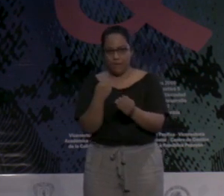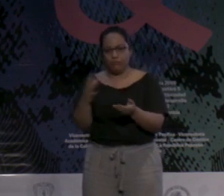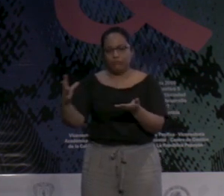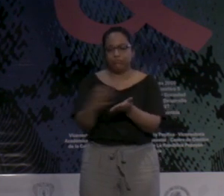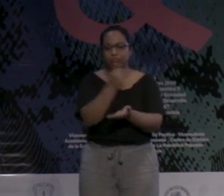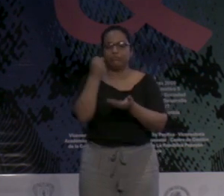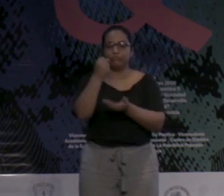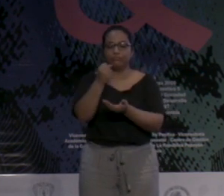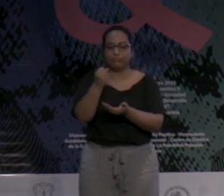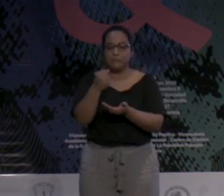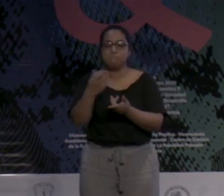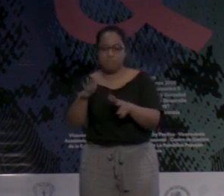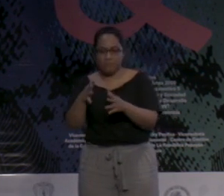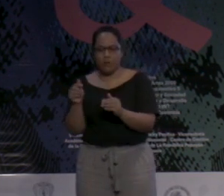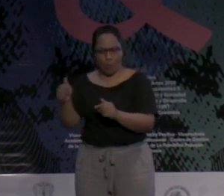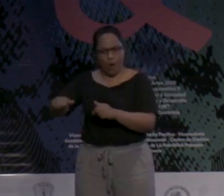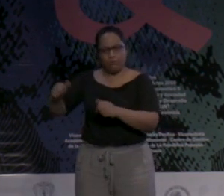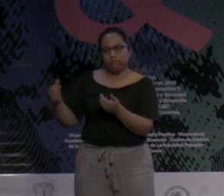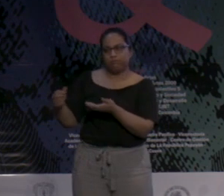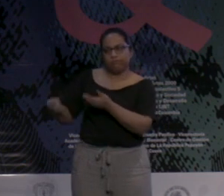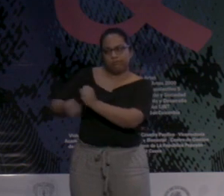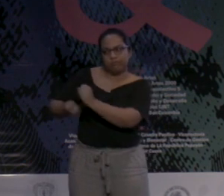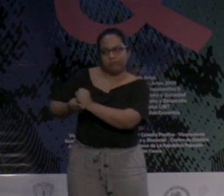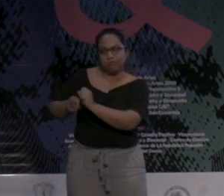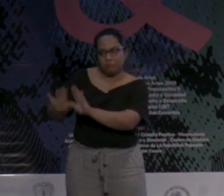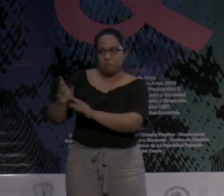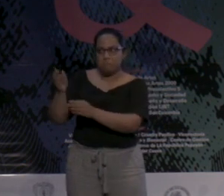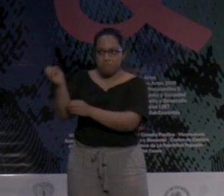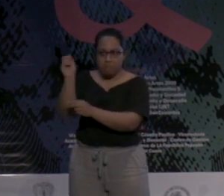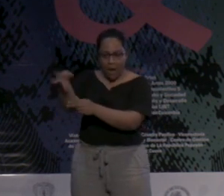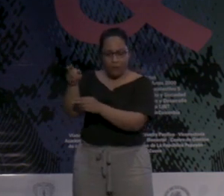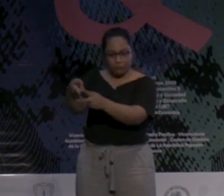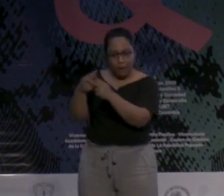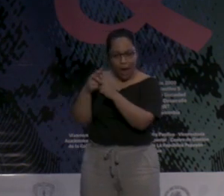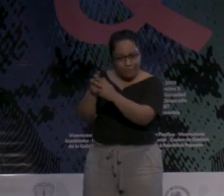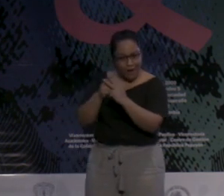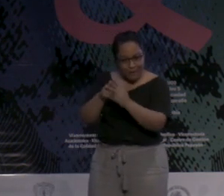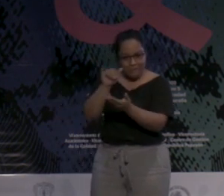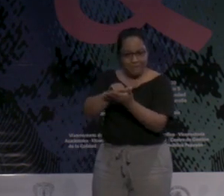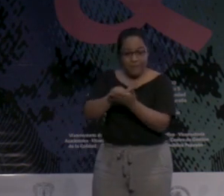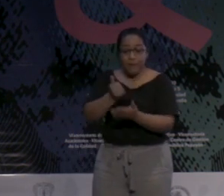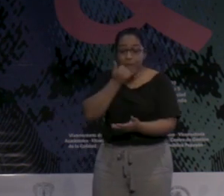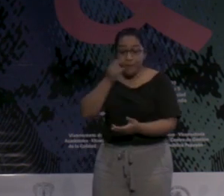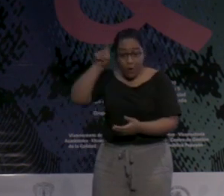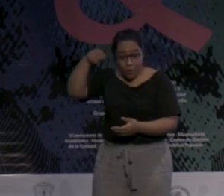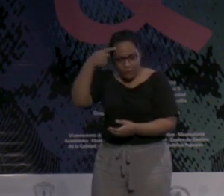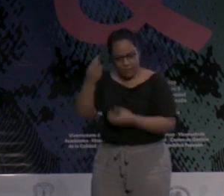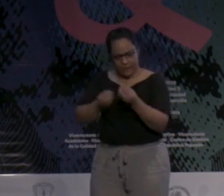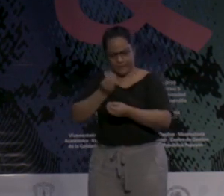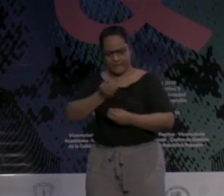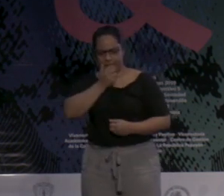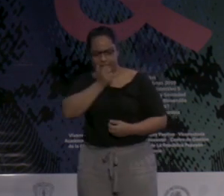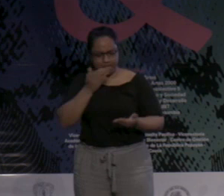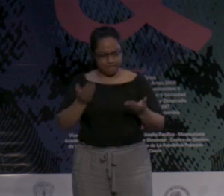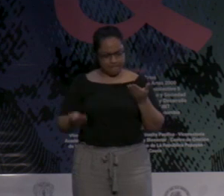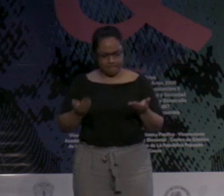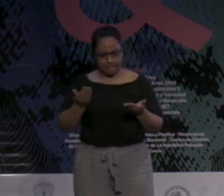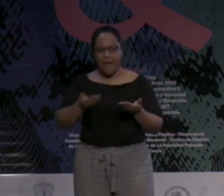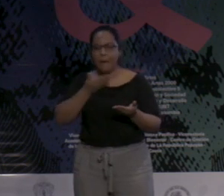ganancia equiparable a sus otras inversiones. Y eso implica entonces que el gobierno decida hacer una acción compensatoria, que es